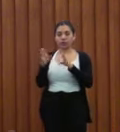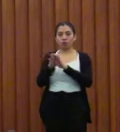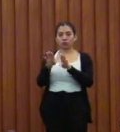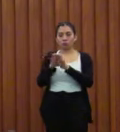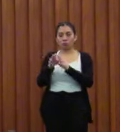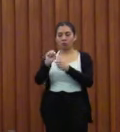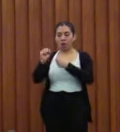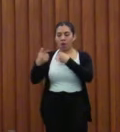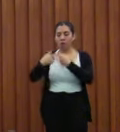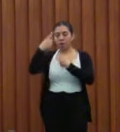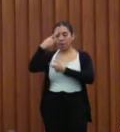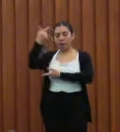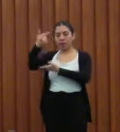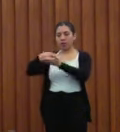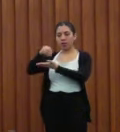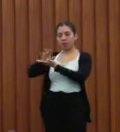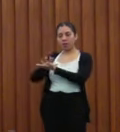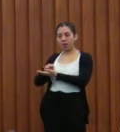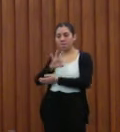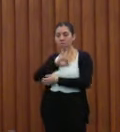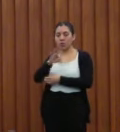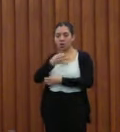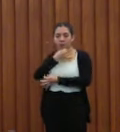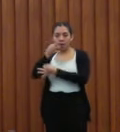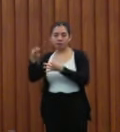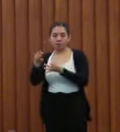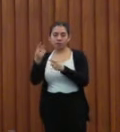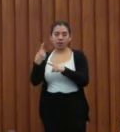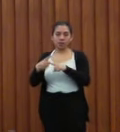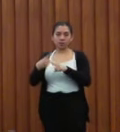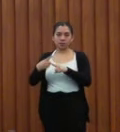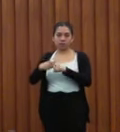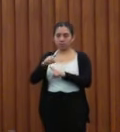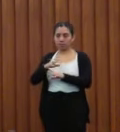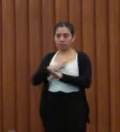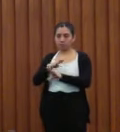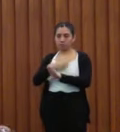necesario para enfrentar este problema, ¿no?